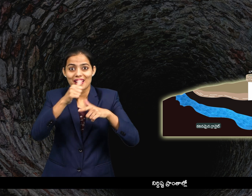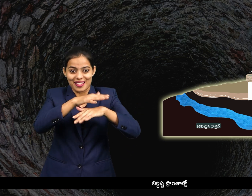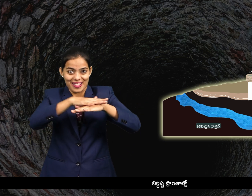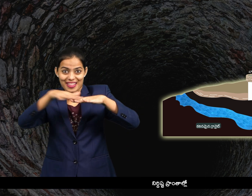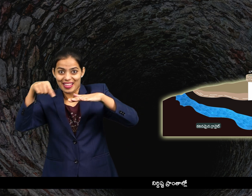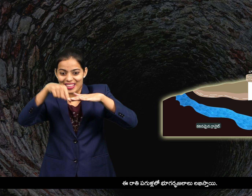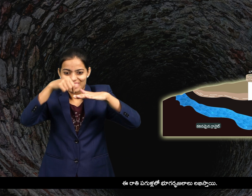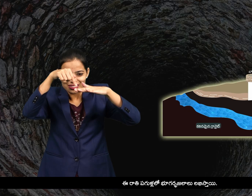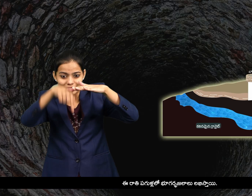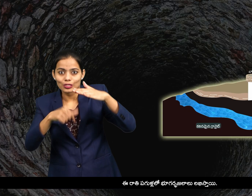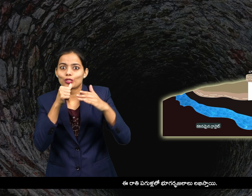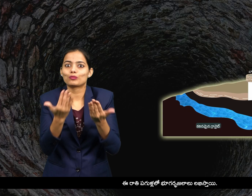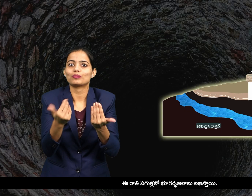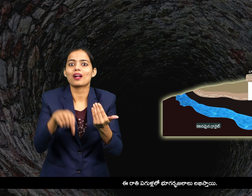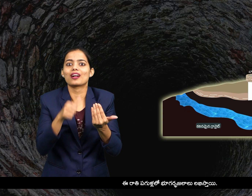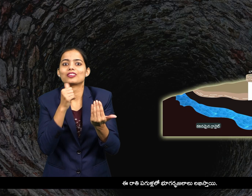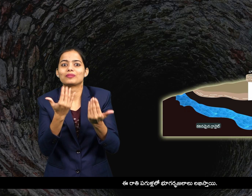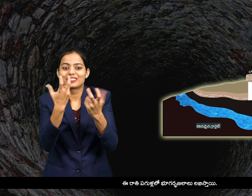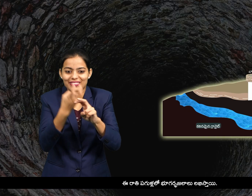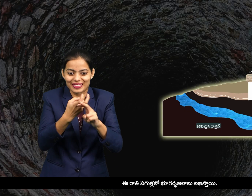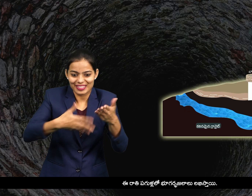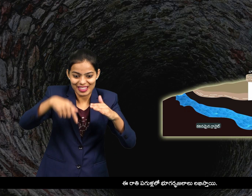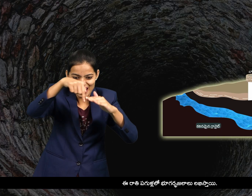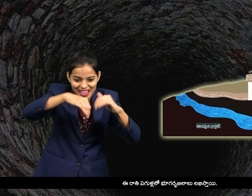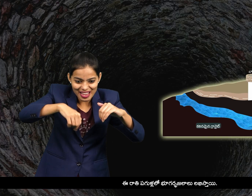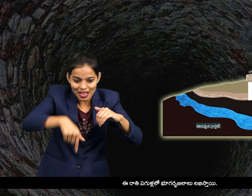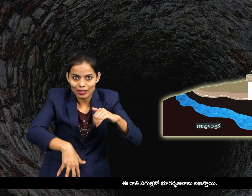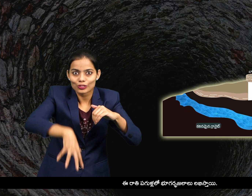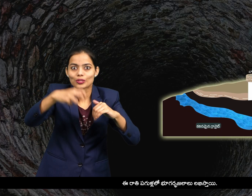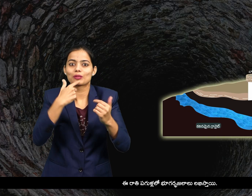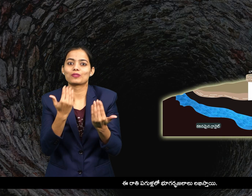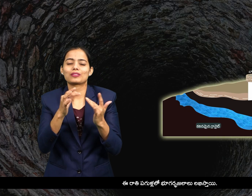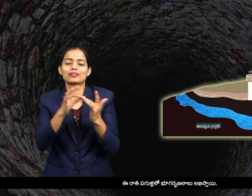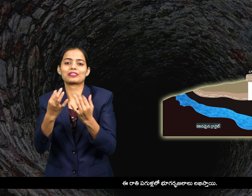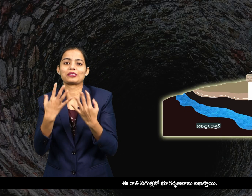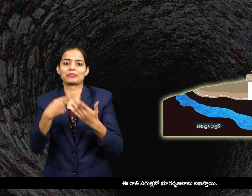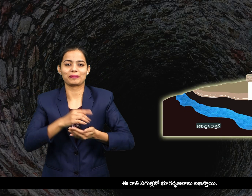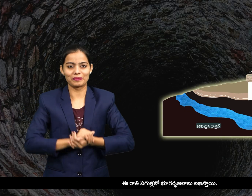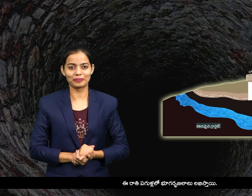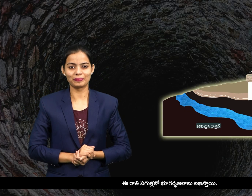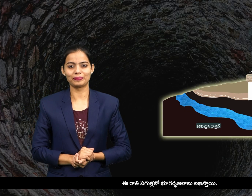నిర్దిష్ట ప్రాంతాల్లో ఈ రాతి పగుళ్లలో భూగర్భ జలాలు లభిస్తాయి.